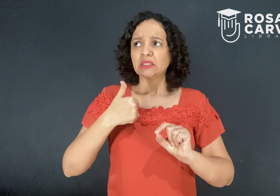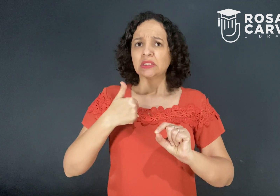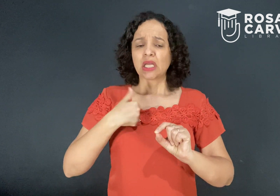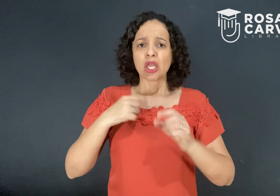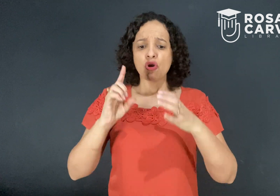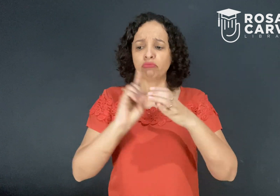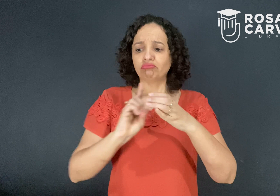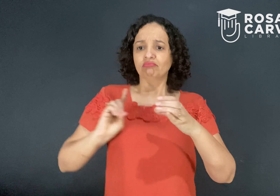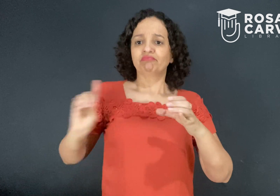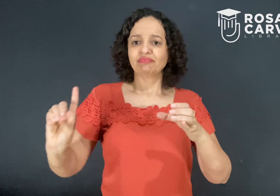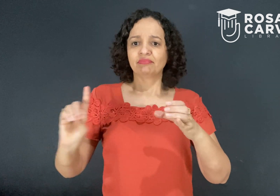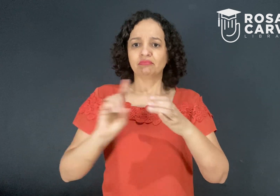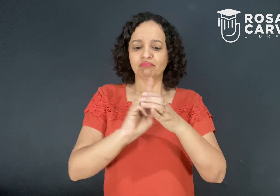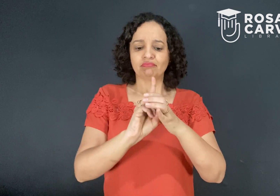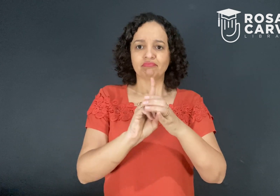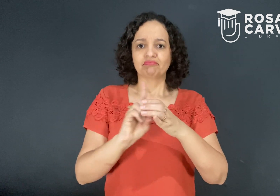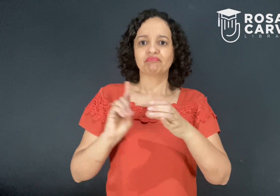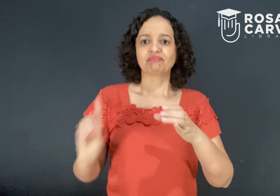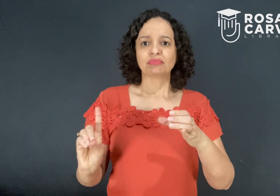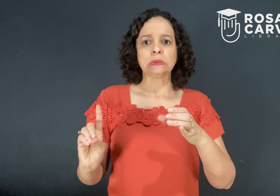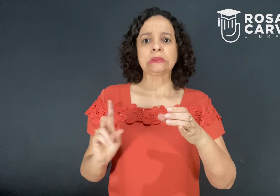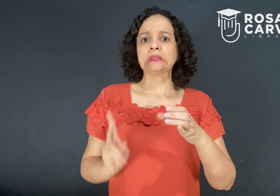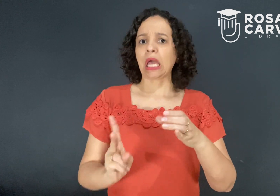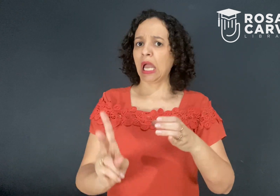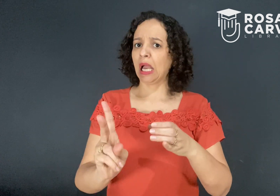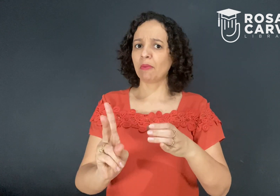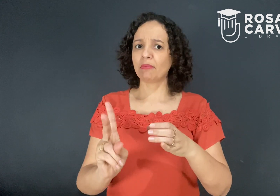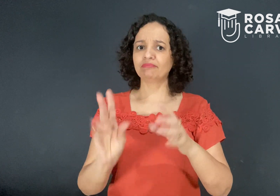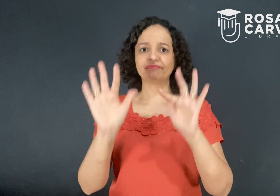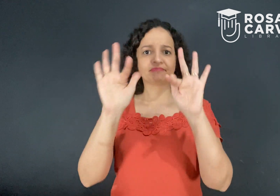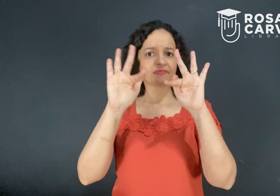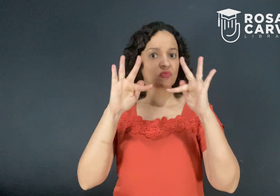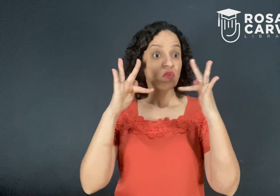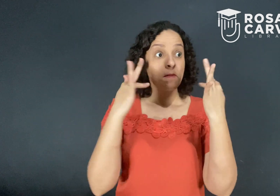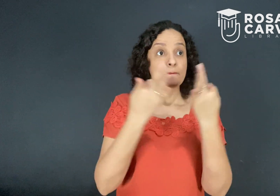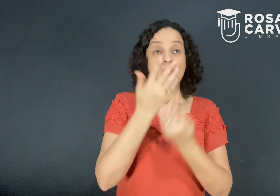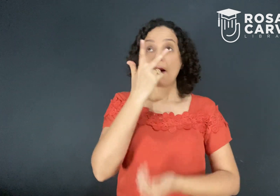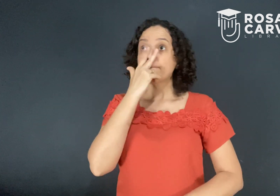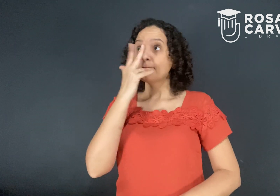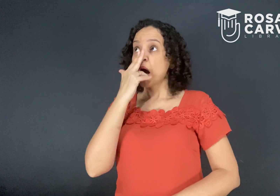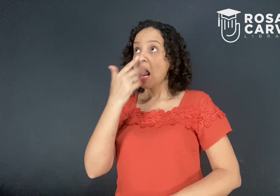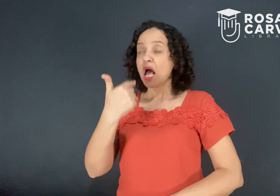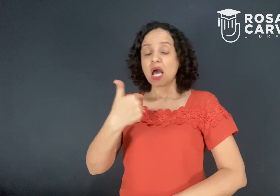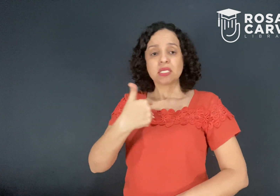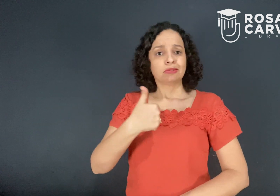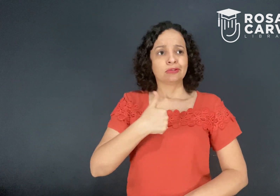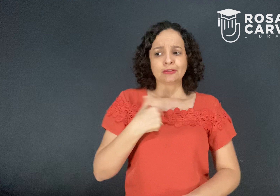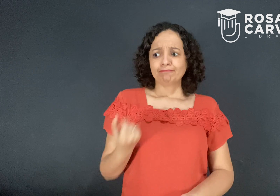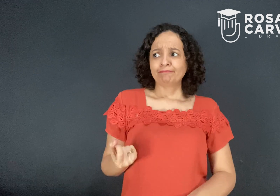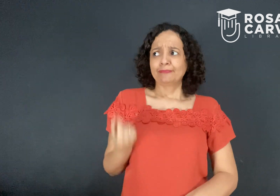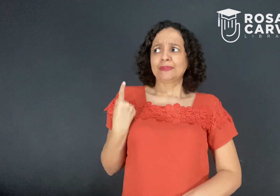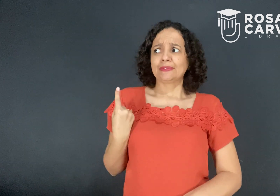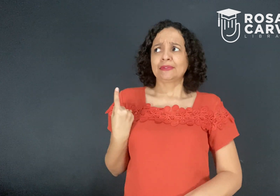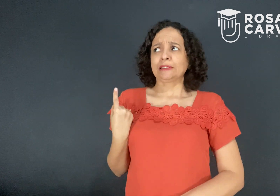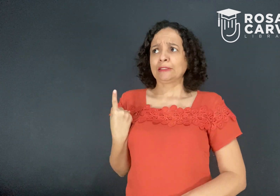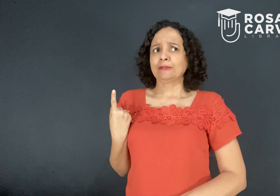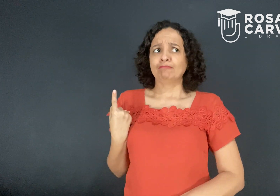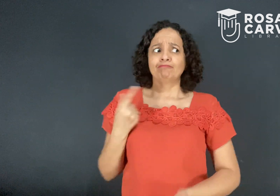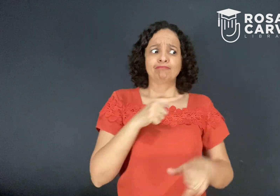fazia parte dos grupos que eu participava. Na família parecia que eu era estranha. No